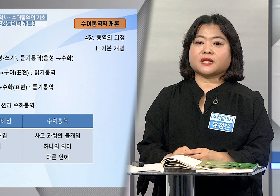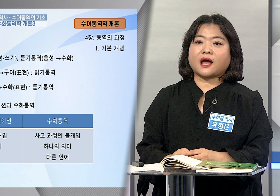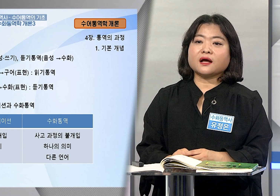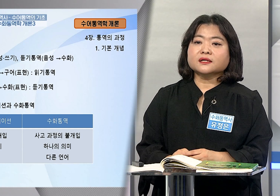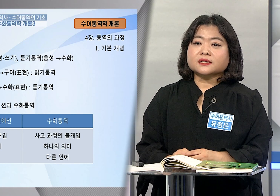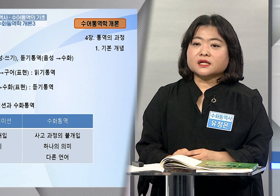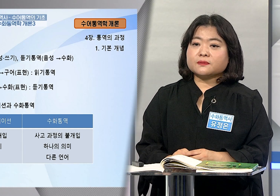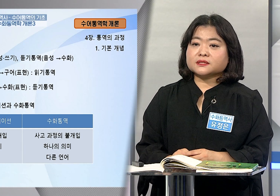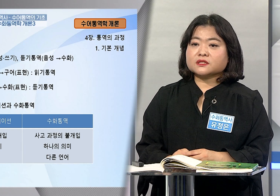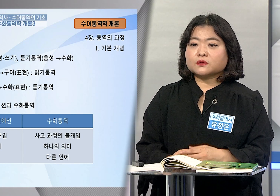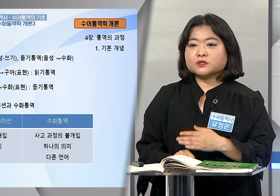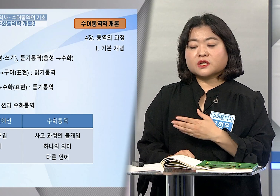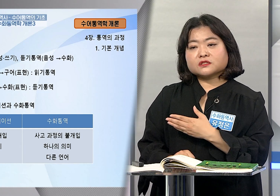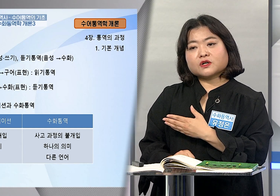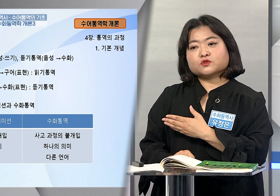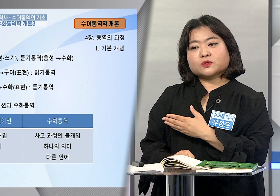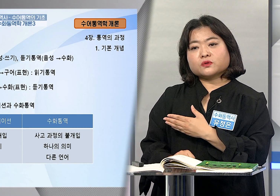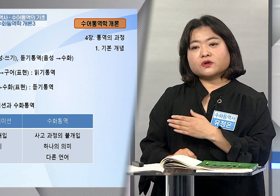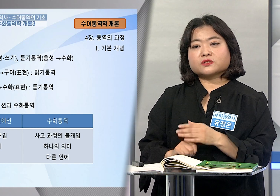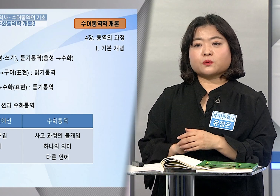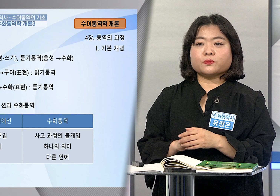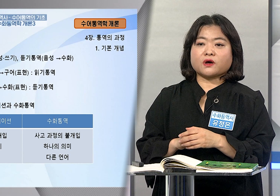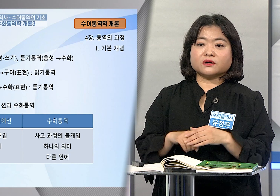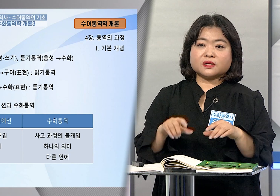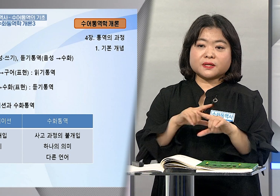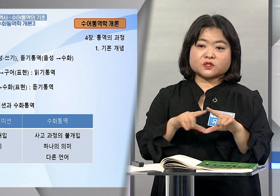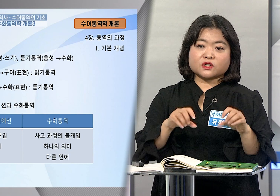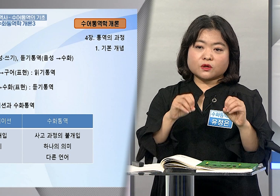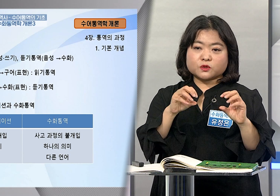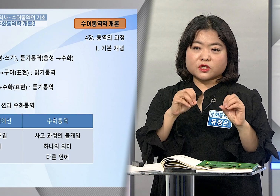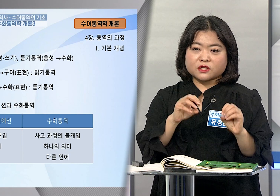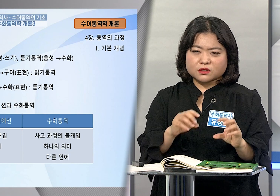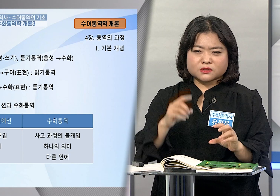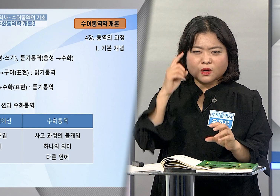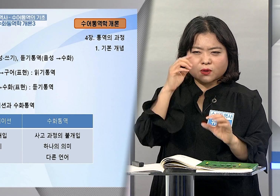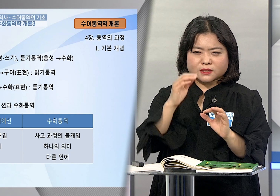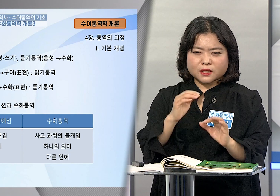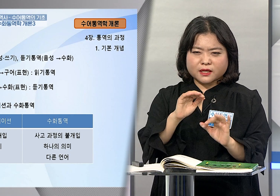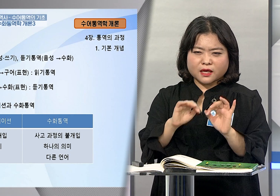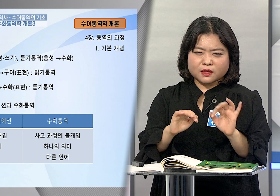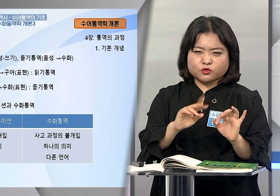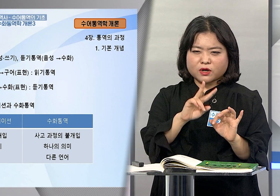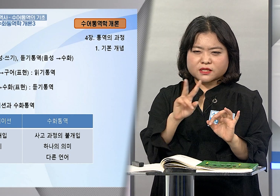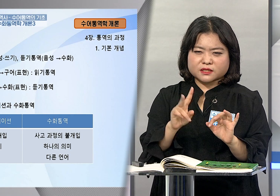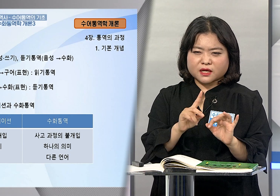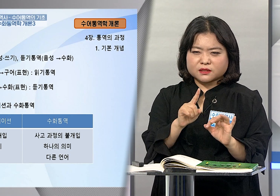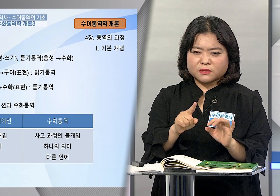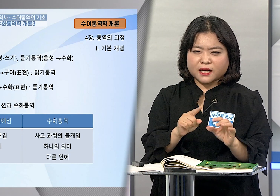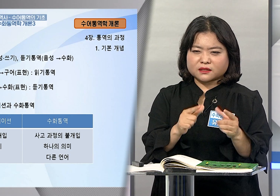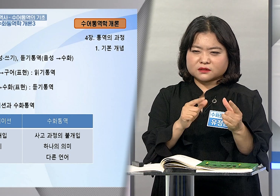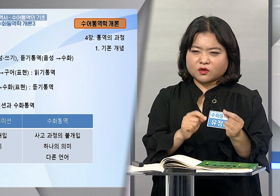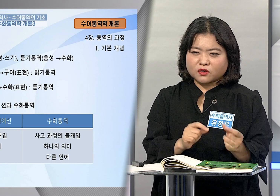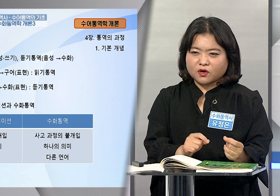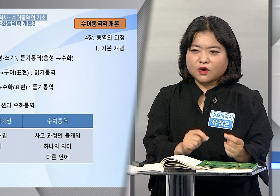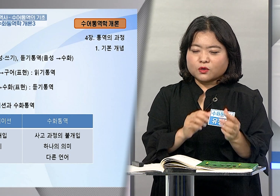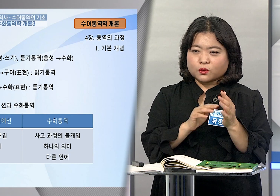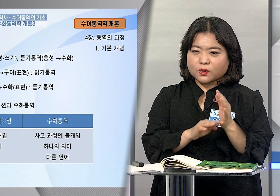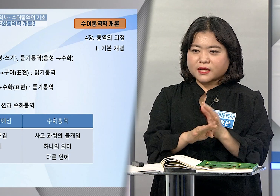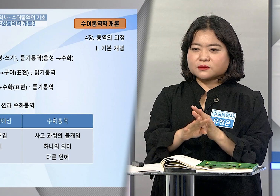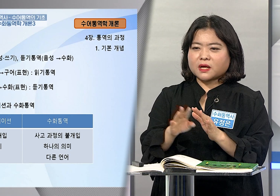겁니다. 일반적인 커뮤니케이션과 수화 통역에서 보면 일반적인 커뮤니케이션은 사고 과정의 개입 두 가지의 의미 같은 언어로 가지만